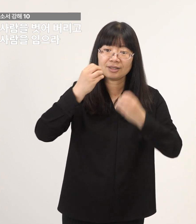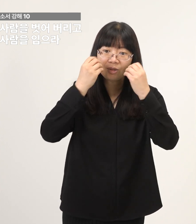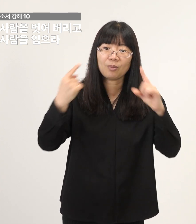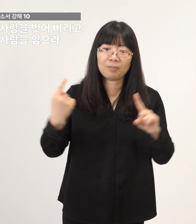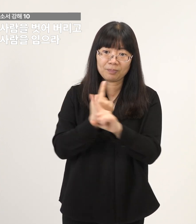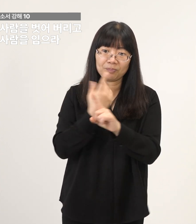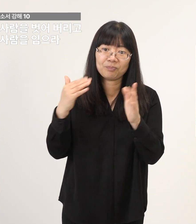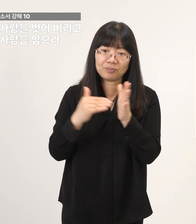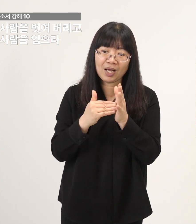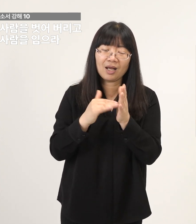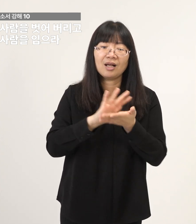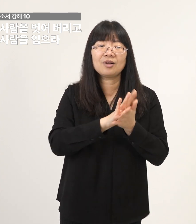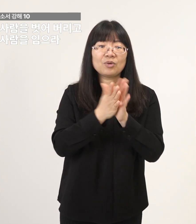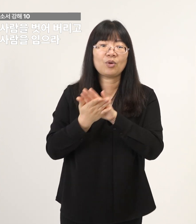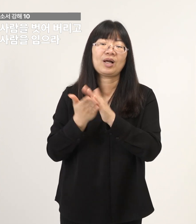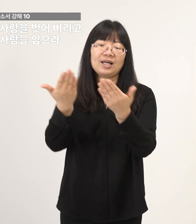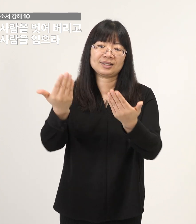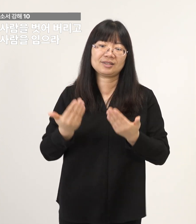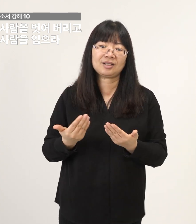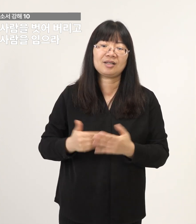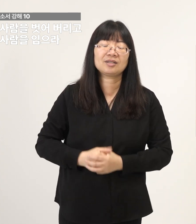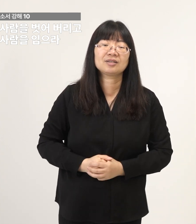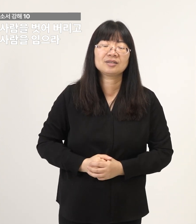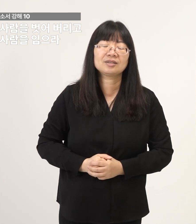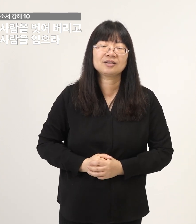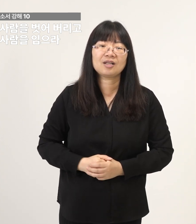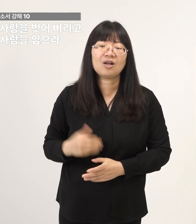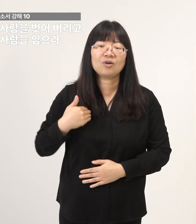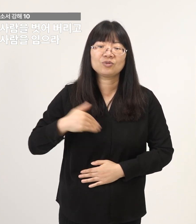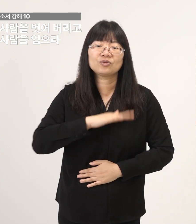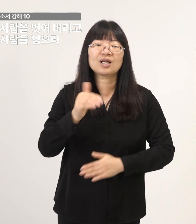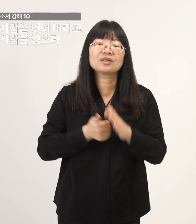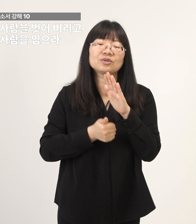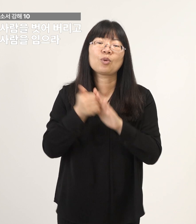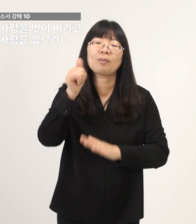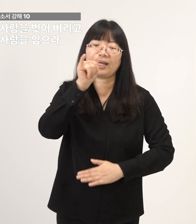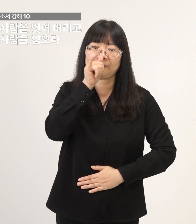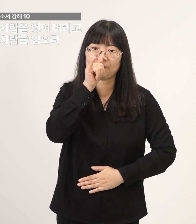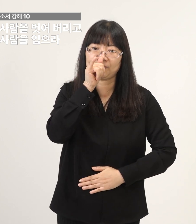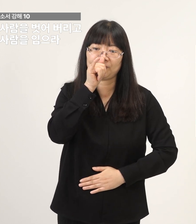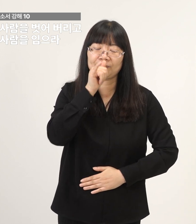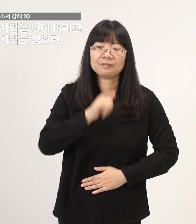새롭게 하셔서 변화시킨다. 여기에 우리의 소망이 있는 거예요.